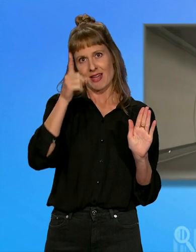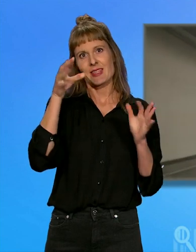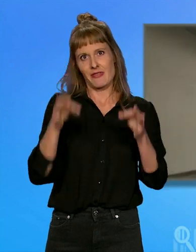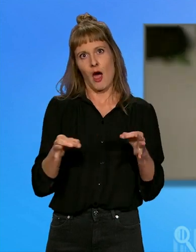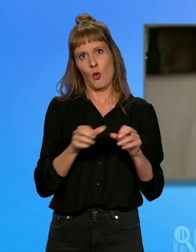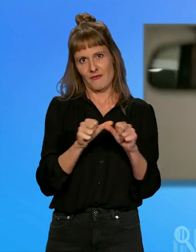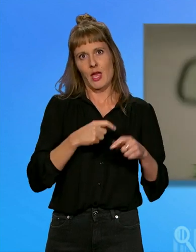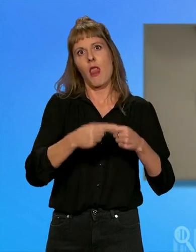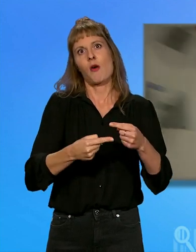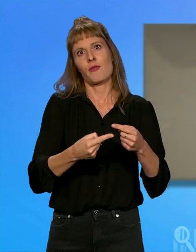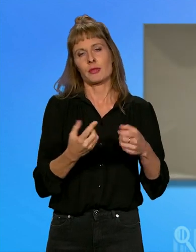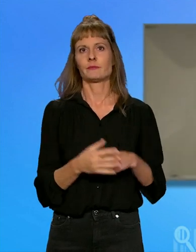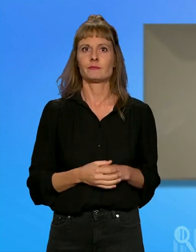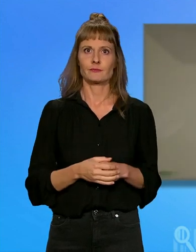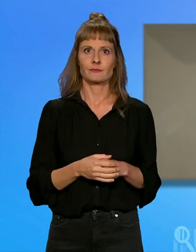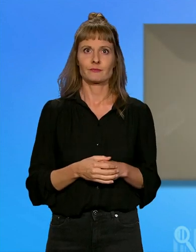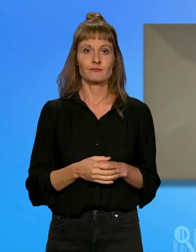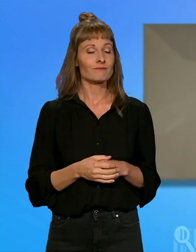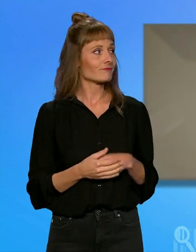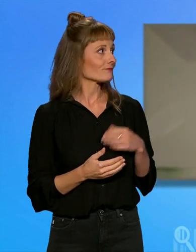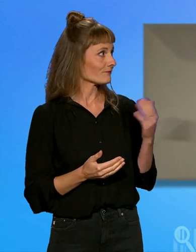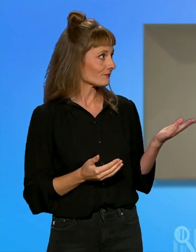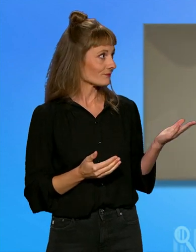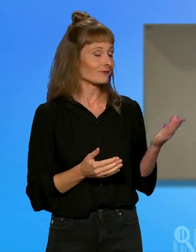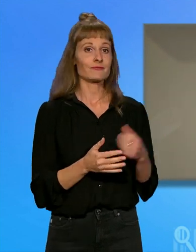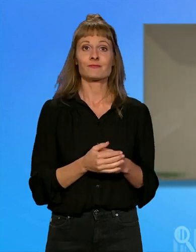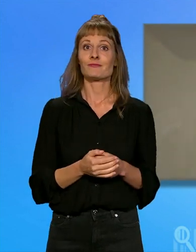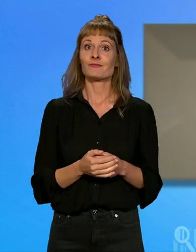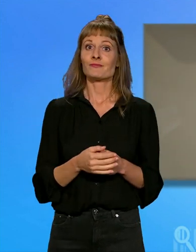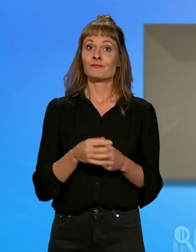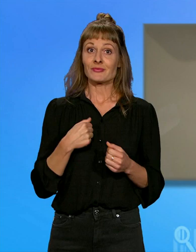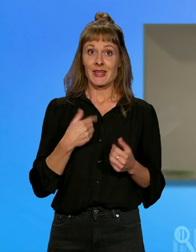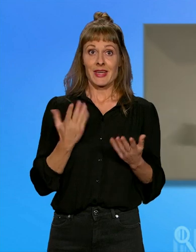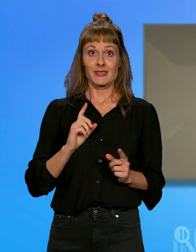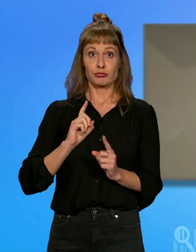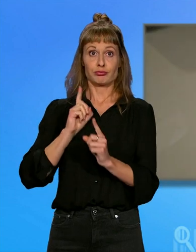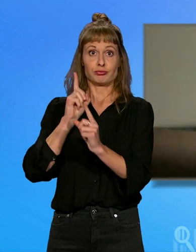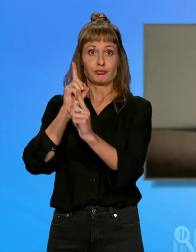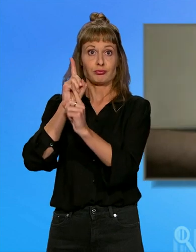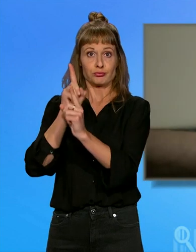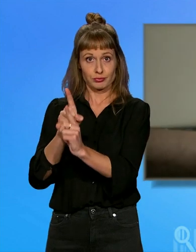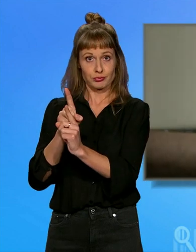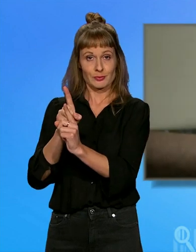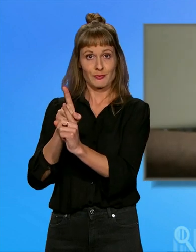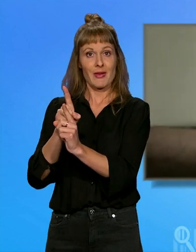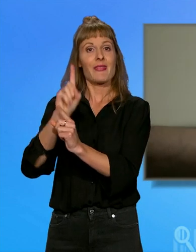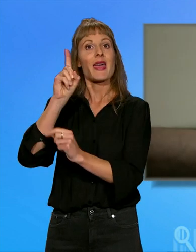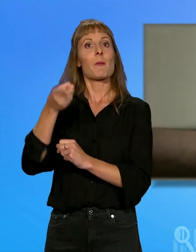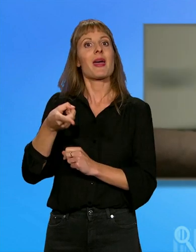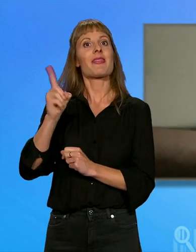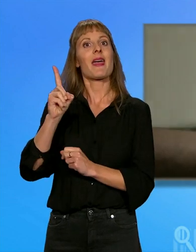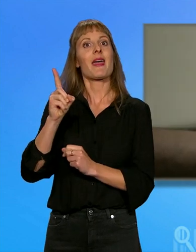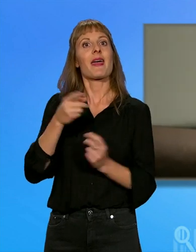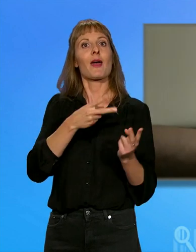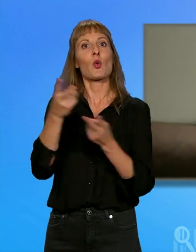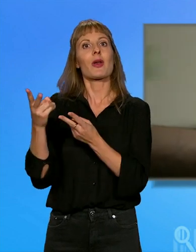Ich bin unterwegs zu einem Treffen irgendwo zwischen Zürich und Bern. Ein Kurierfahrer von DPD wird mir interne